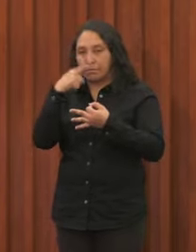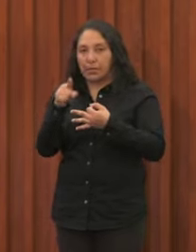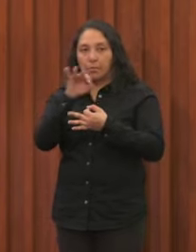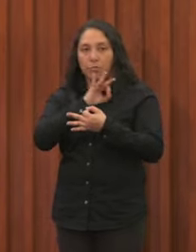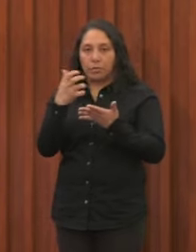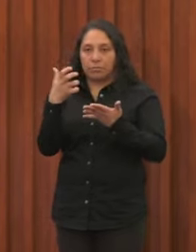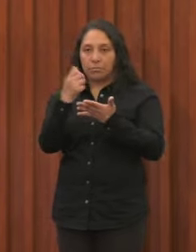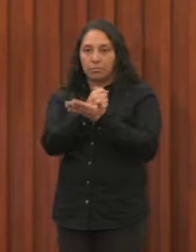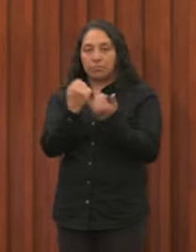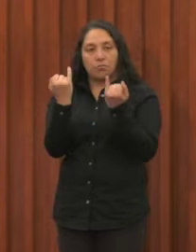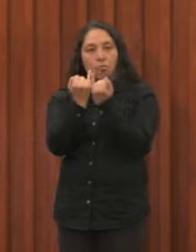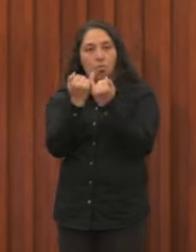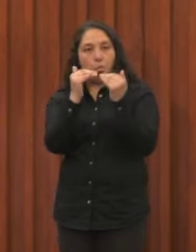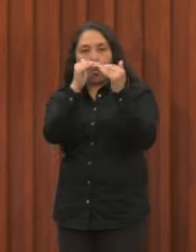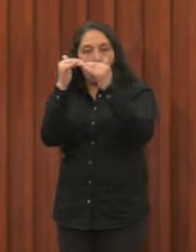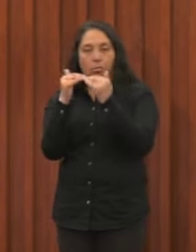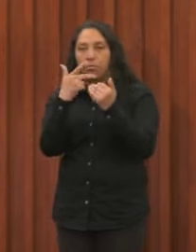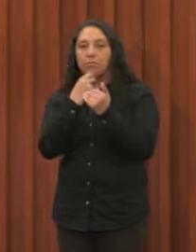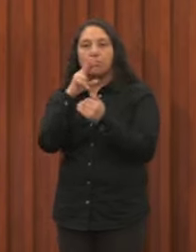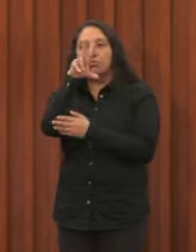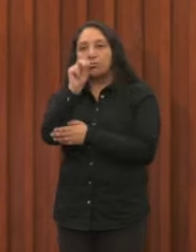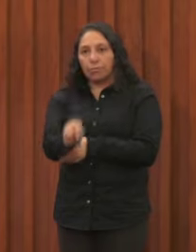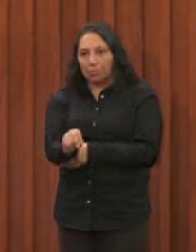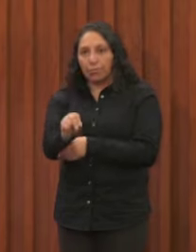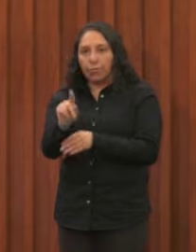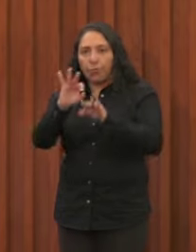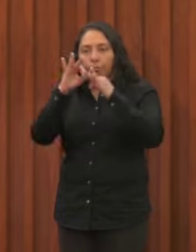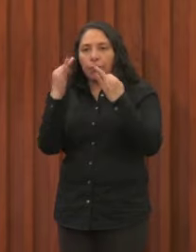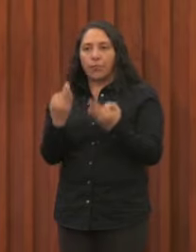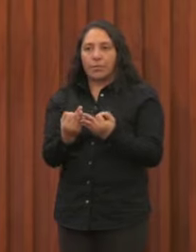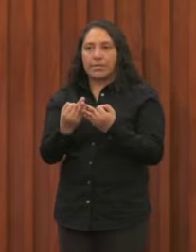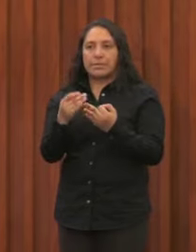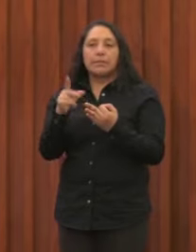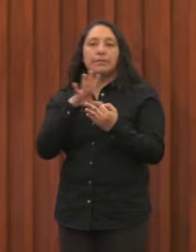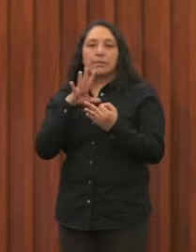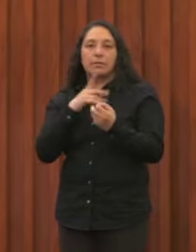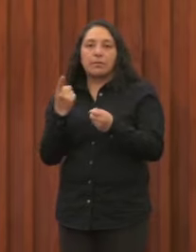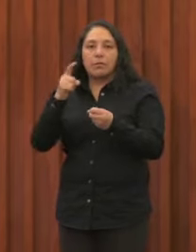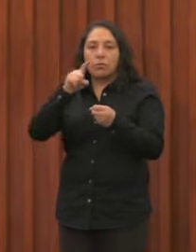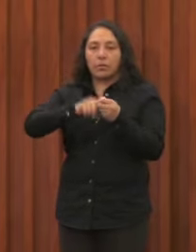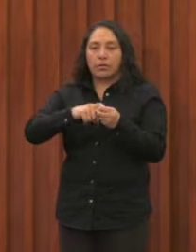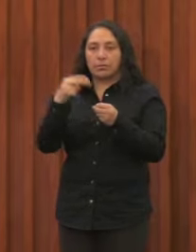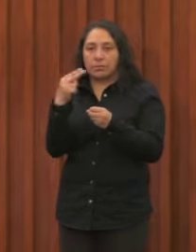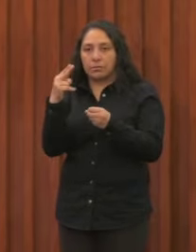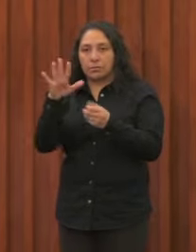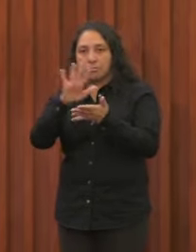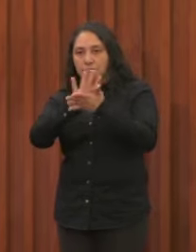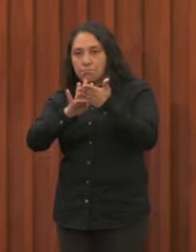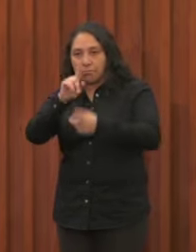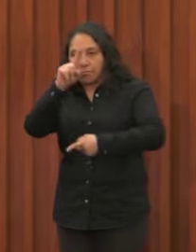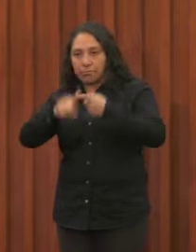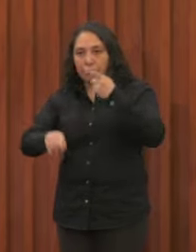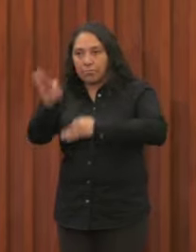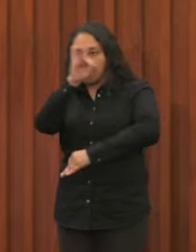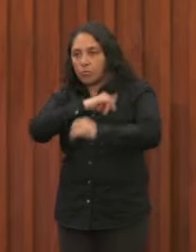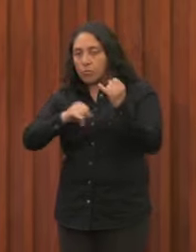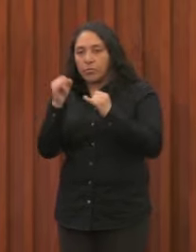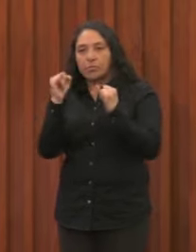¿Qué la igualdad entre los sexos? Sino estrategias que además de incluir la necesaria rehabilitación de todas las instituciones